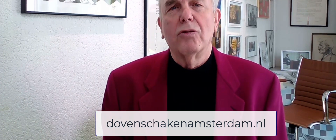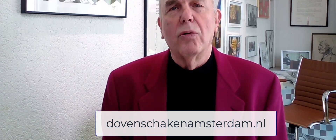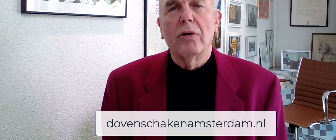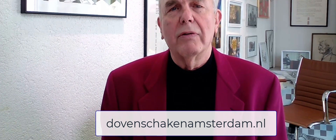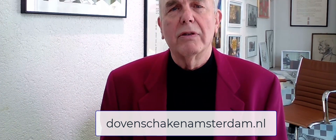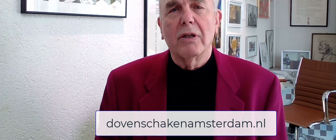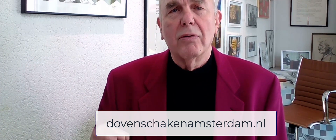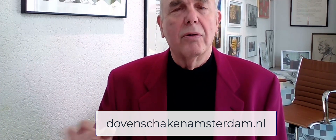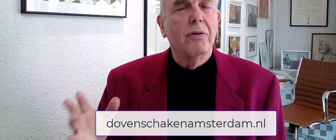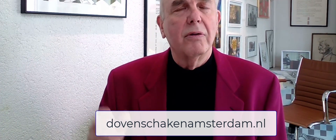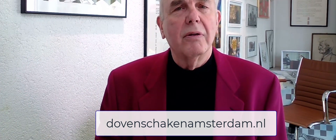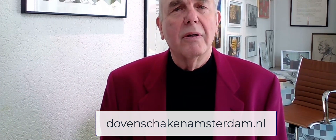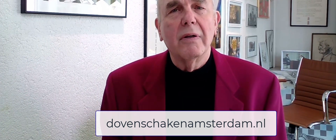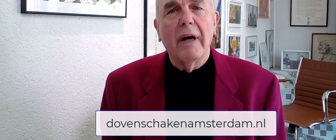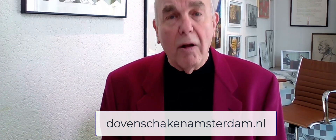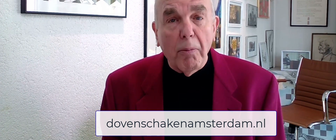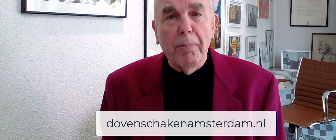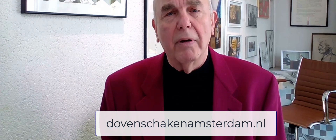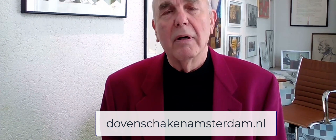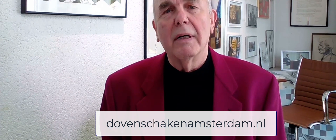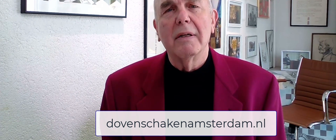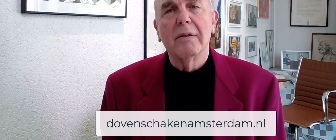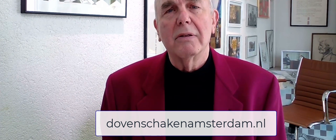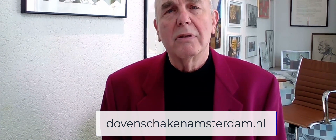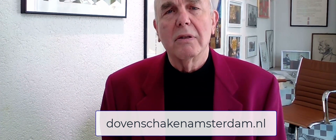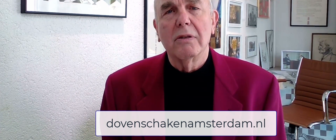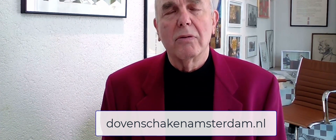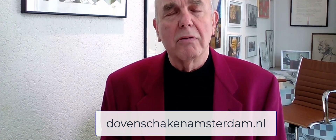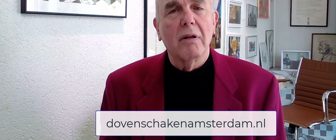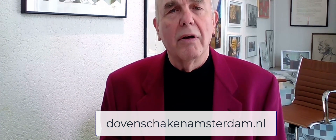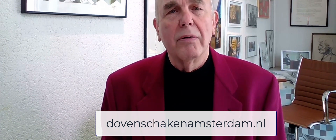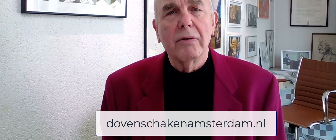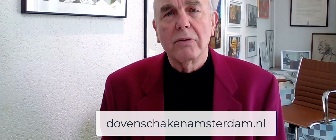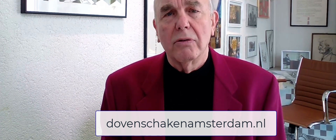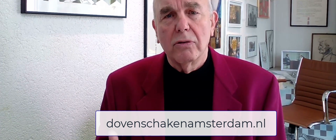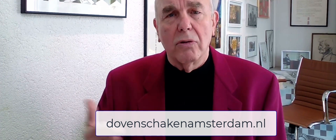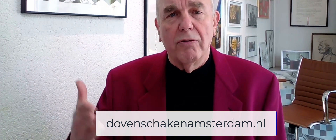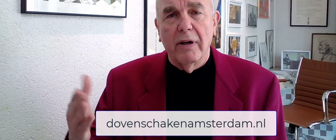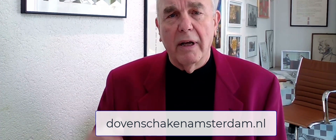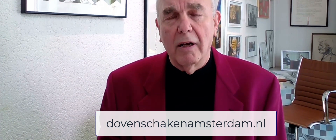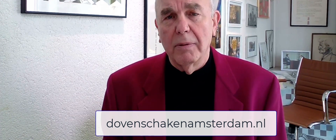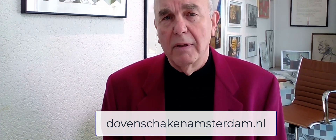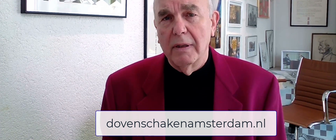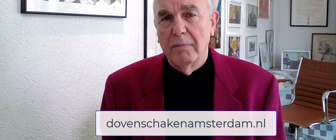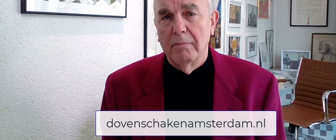naar Toch, want zij kunnen helpen. En dat is ook altijd leuk. Ze kunnen een